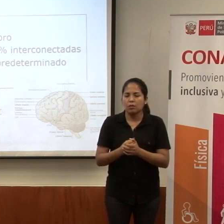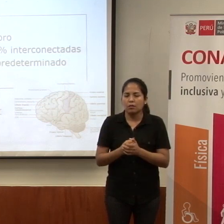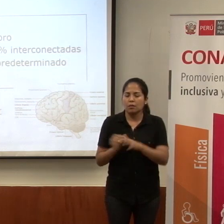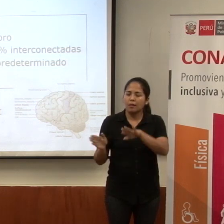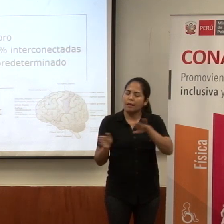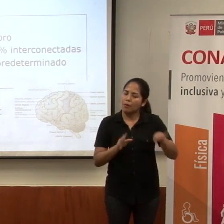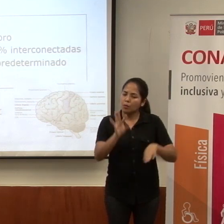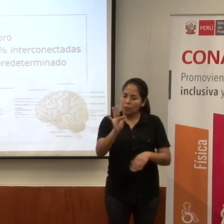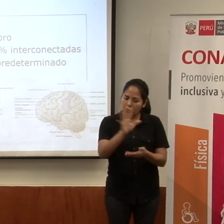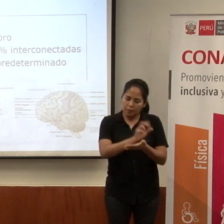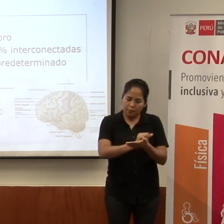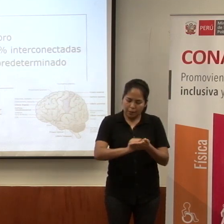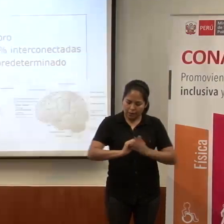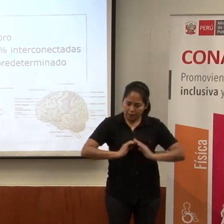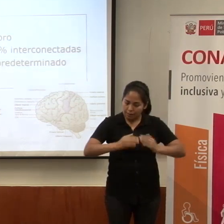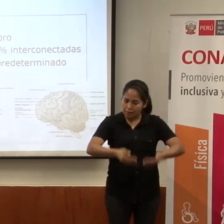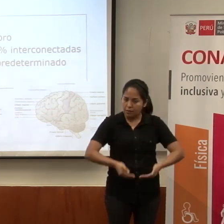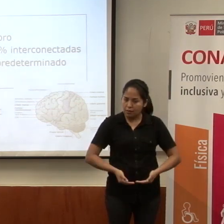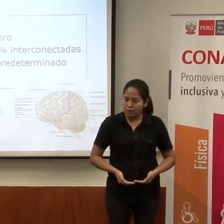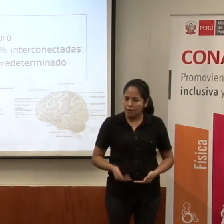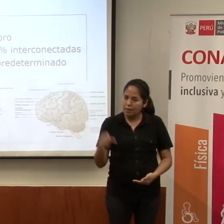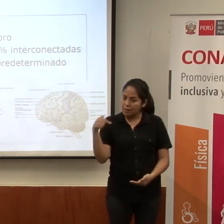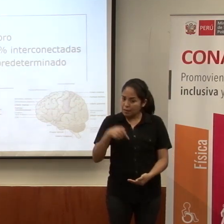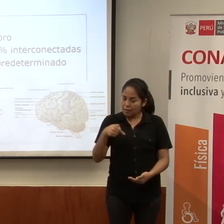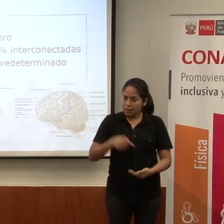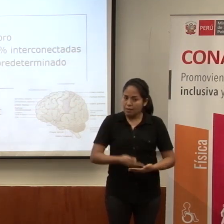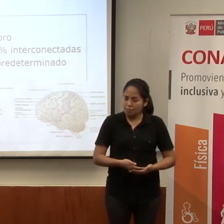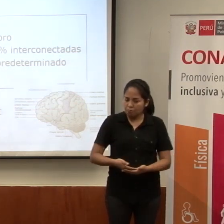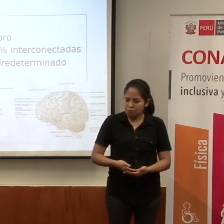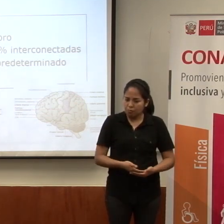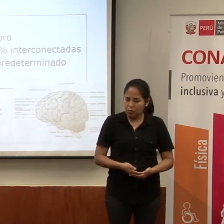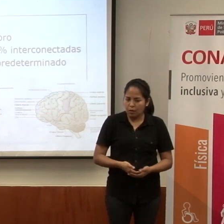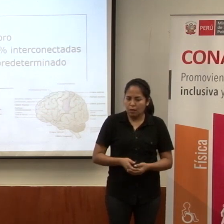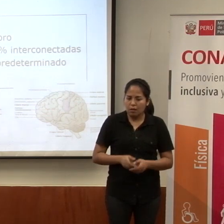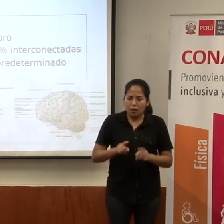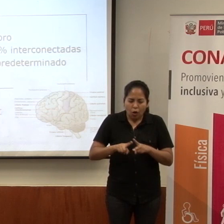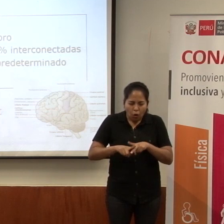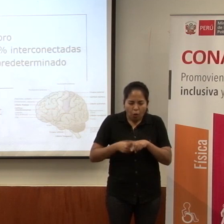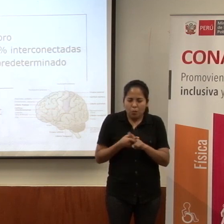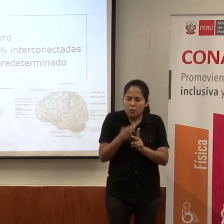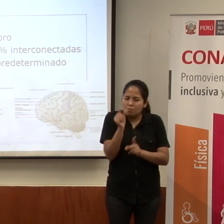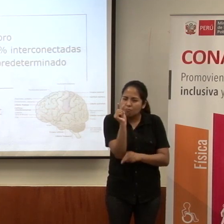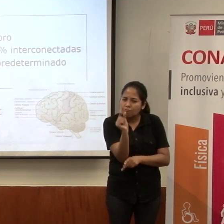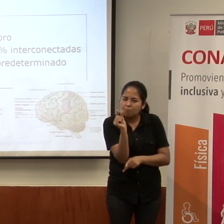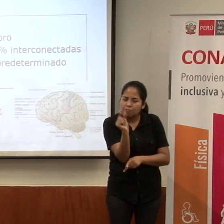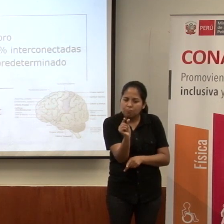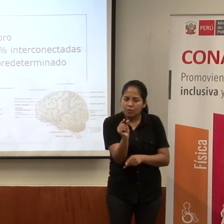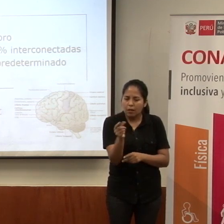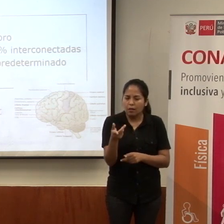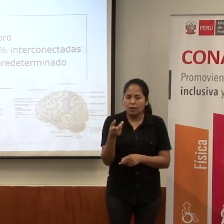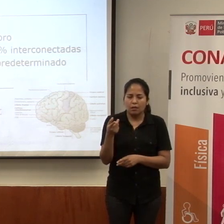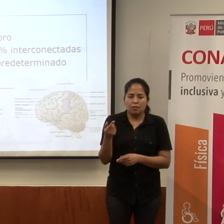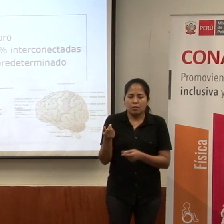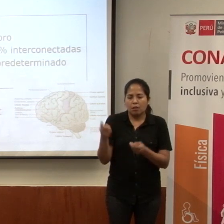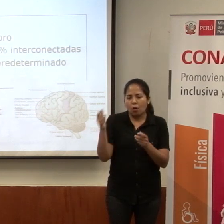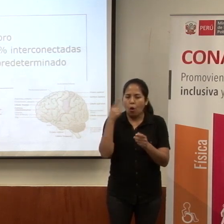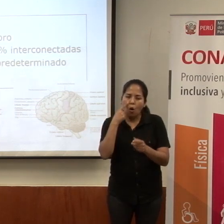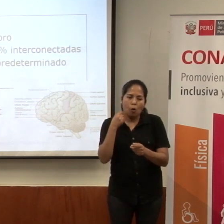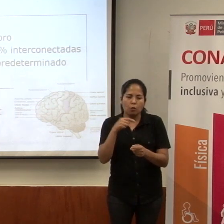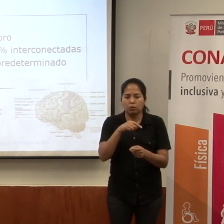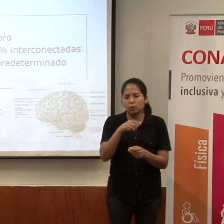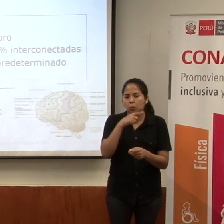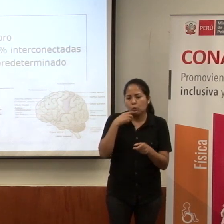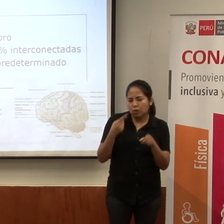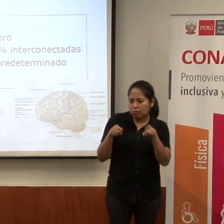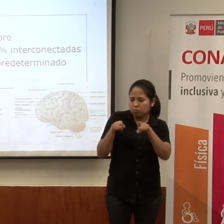9 meses del embarazo, el niño, desde ser una célula, que es producto de la unión del espermatozoide con el